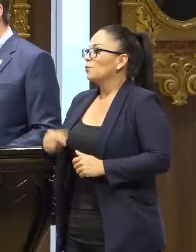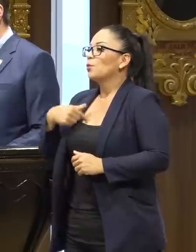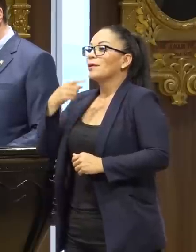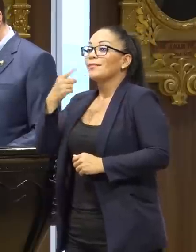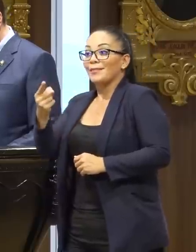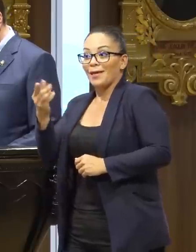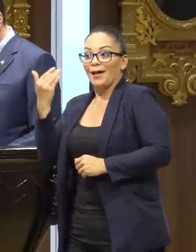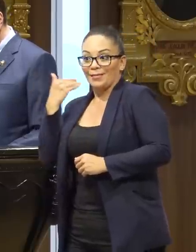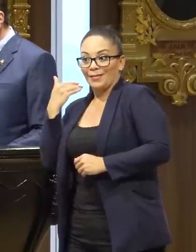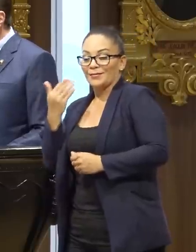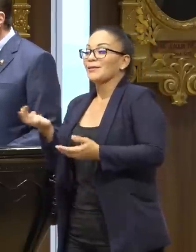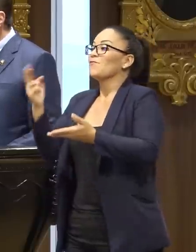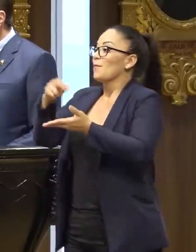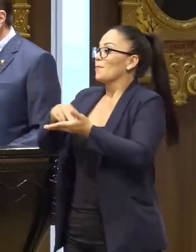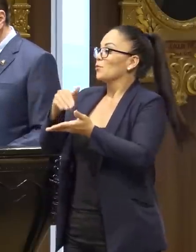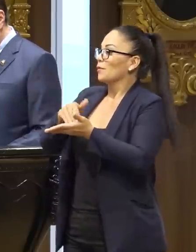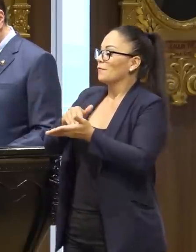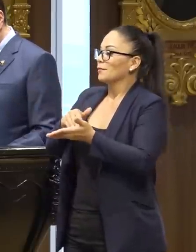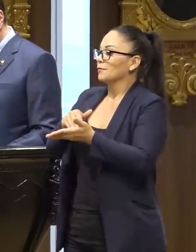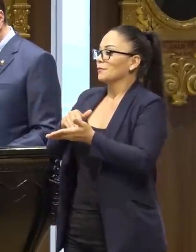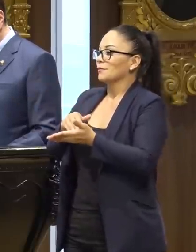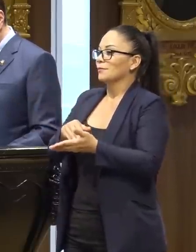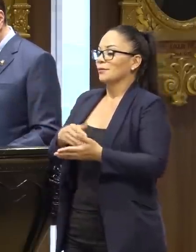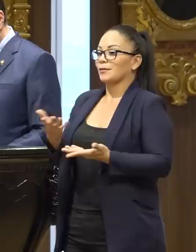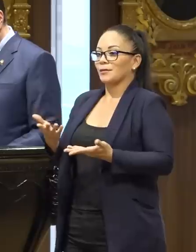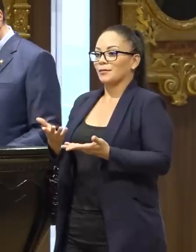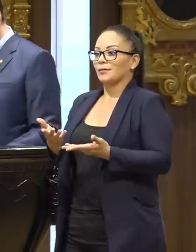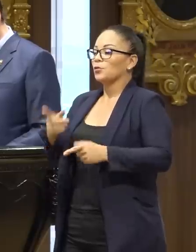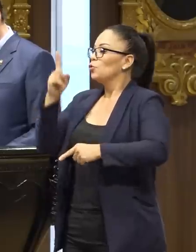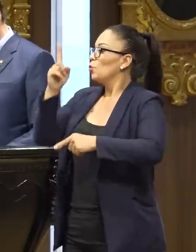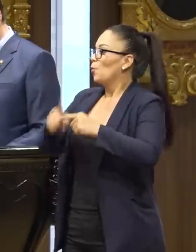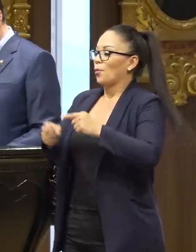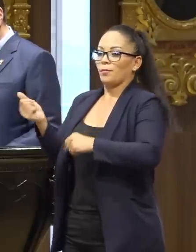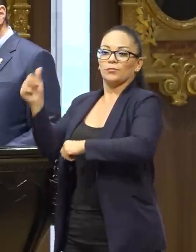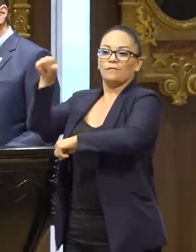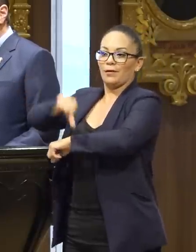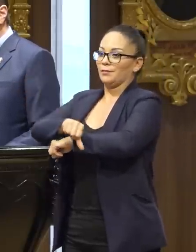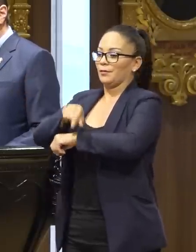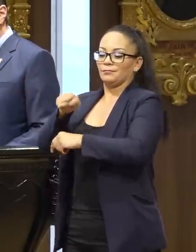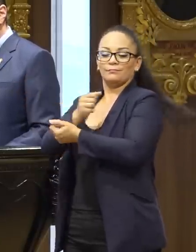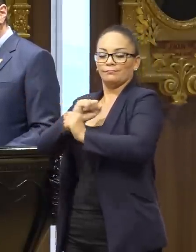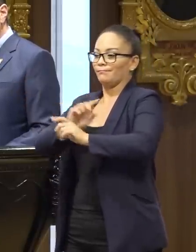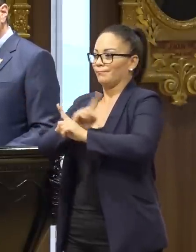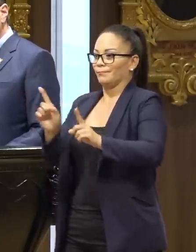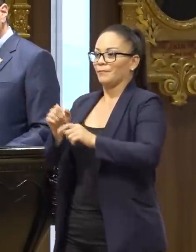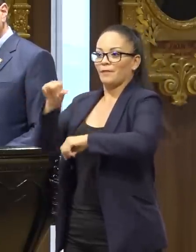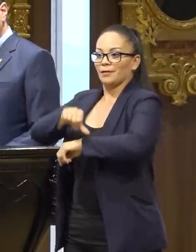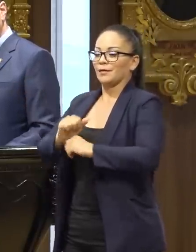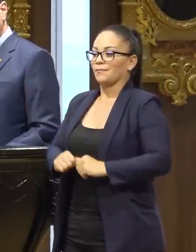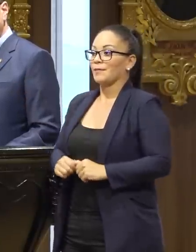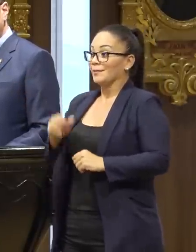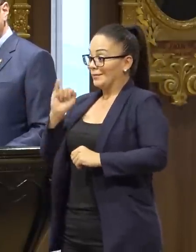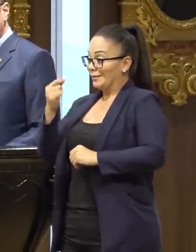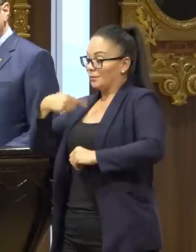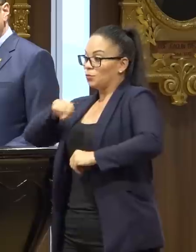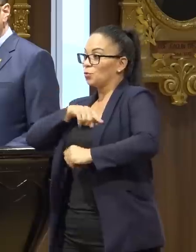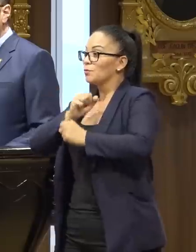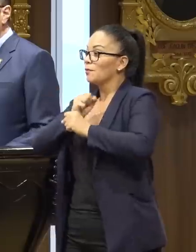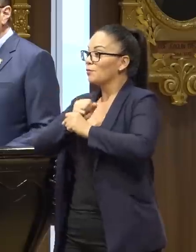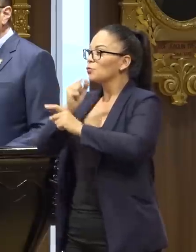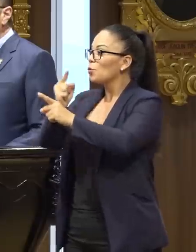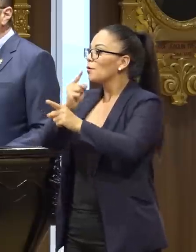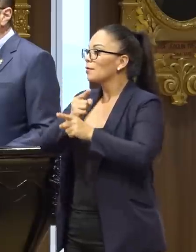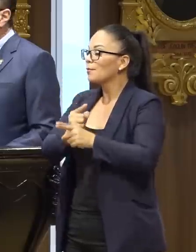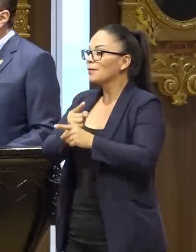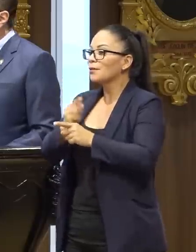como les dije y les repito, es imposible el fracaso. Si hacemos lo correcto,